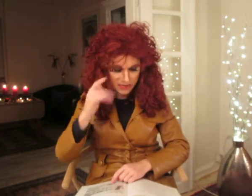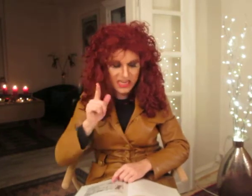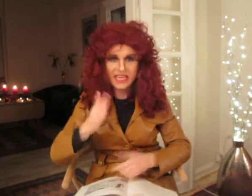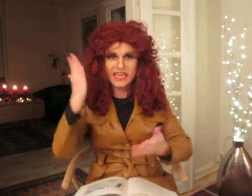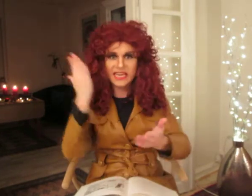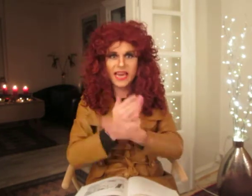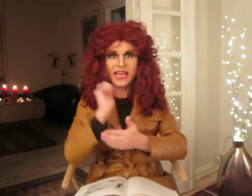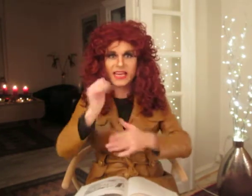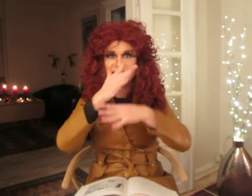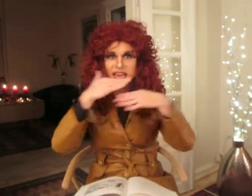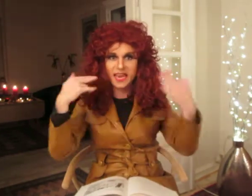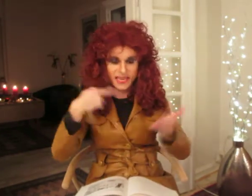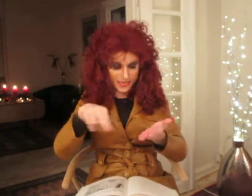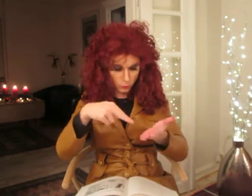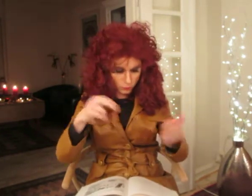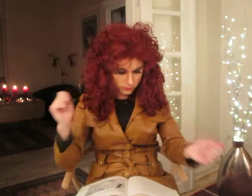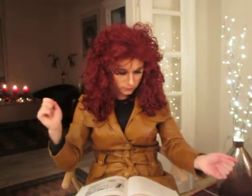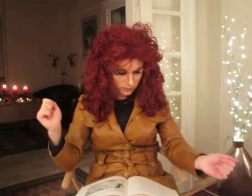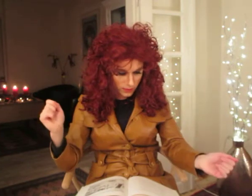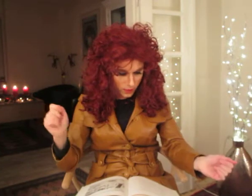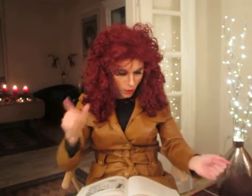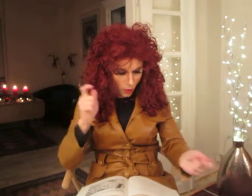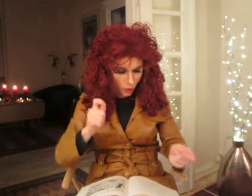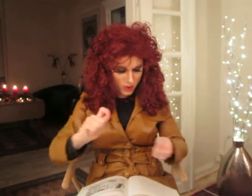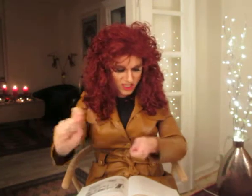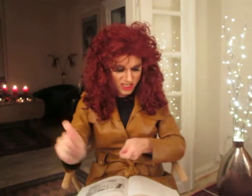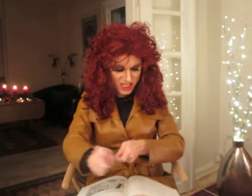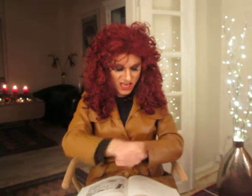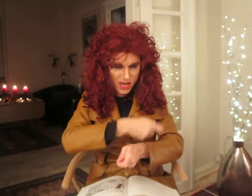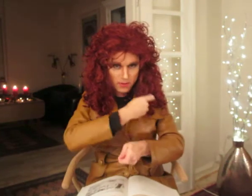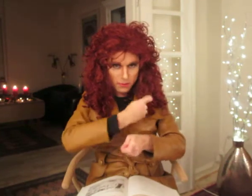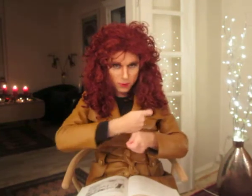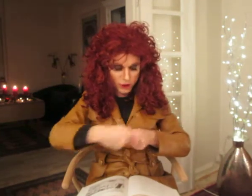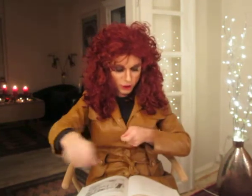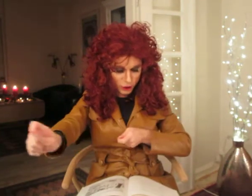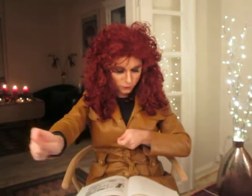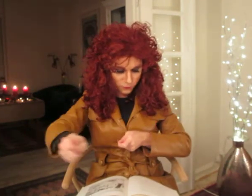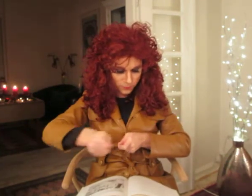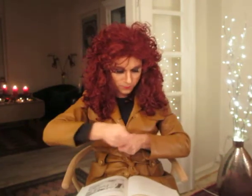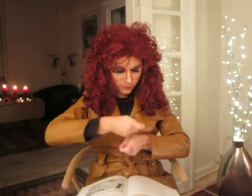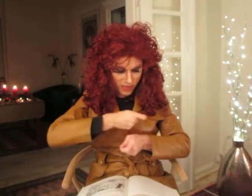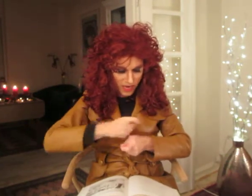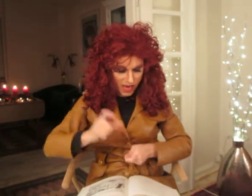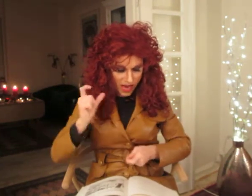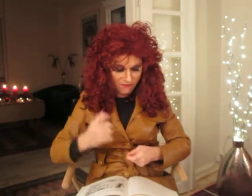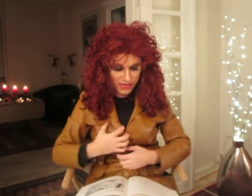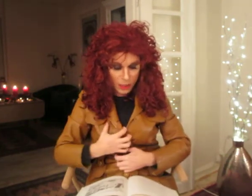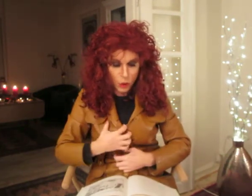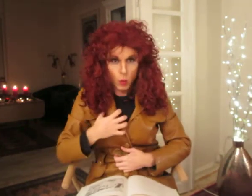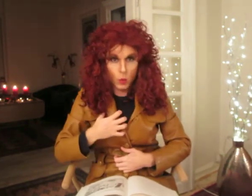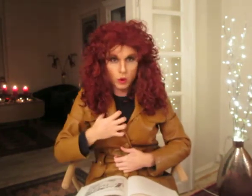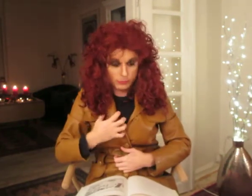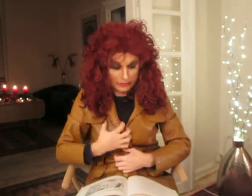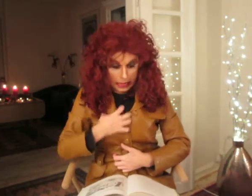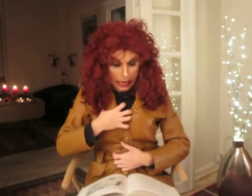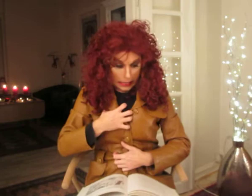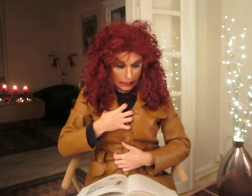Det galt han glade i liv! Hun glæd den på sin tøfte! Han fik en grusom træk!